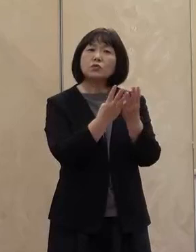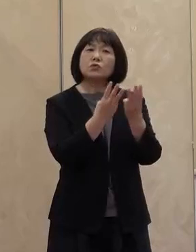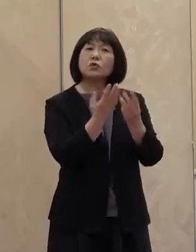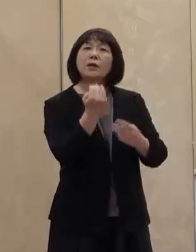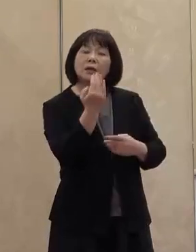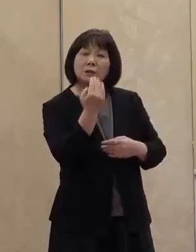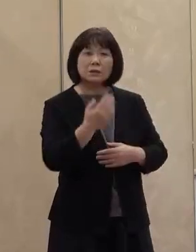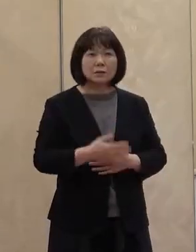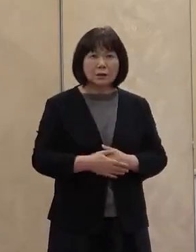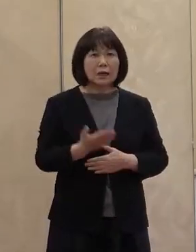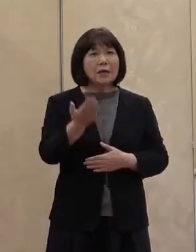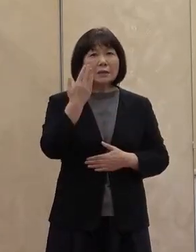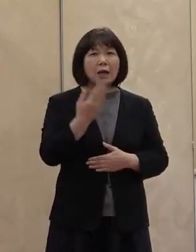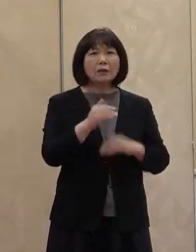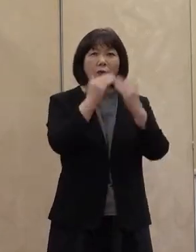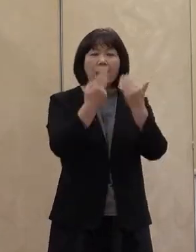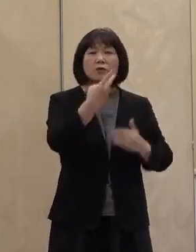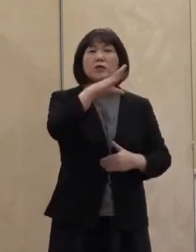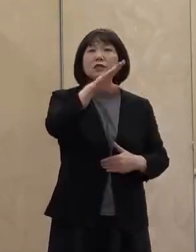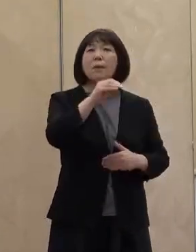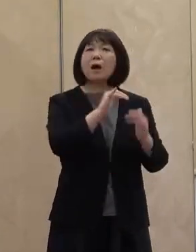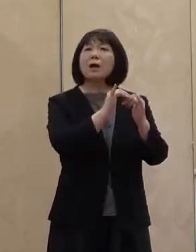ら先ほどの、まあ、約2万人